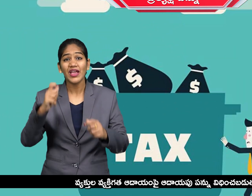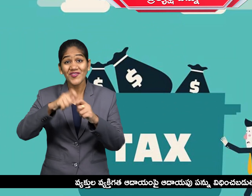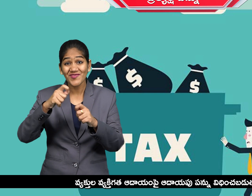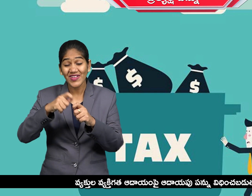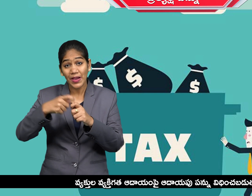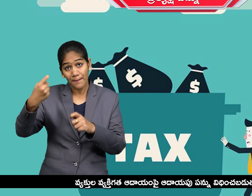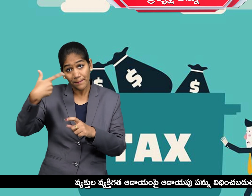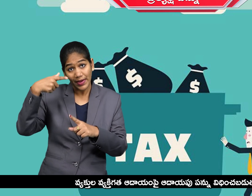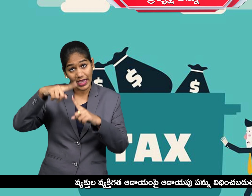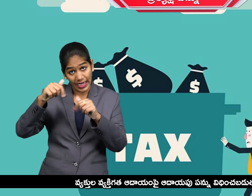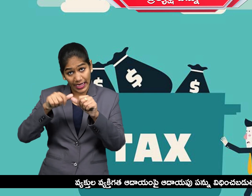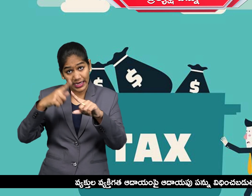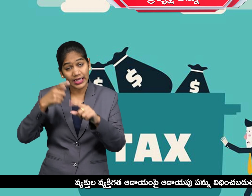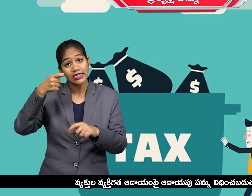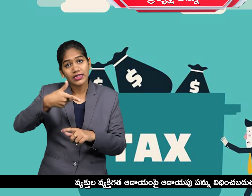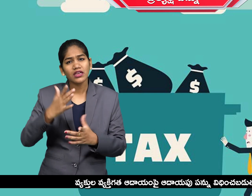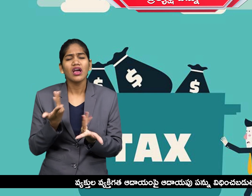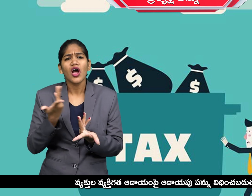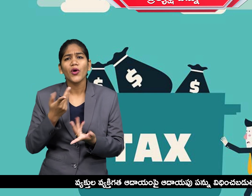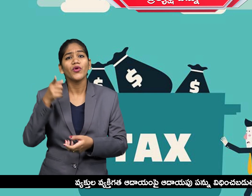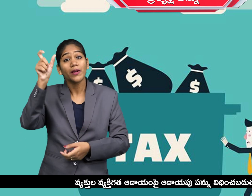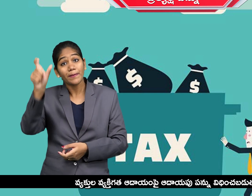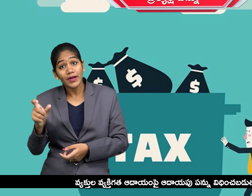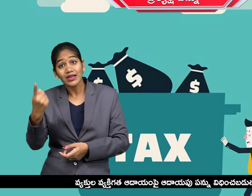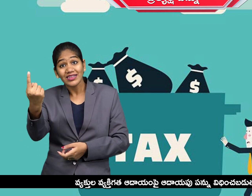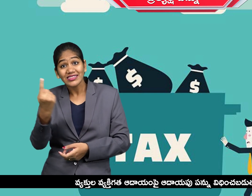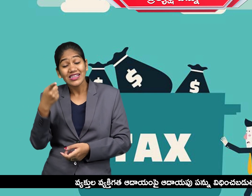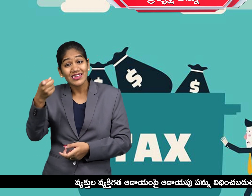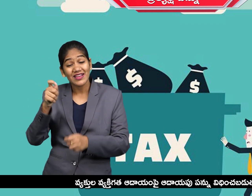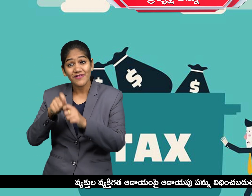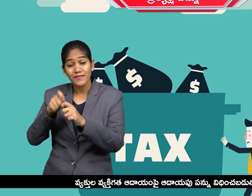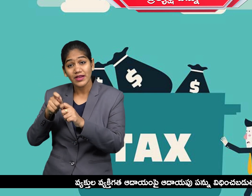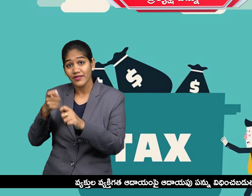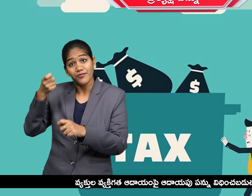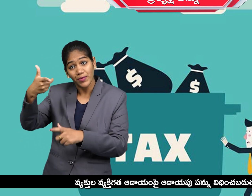వ్యక్తుల వ్యక్తిగత ఆదాయంపై ఆదాయపు పన్ను విధించబడుతుంది.